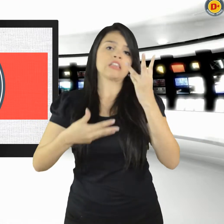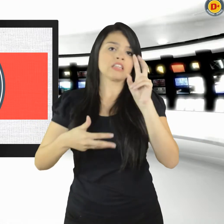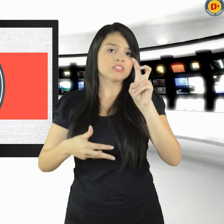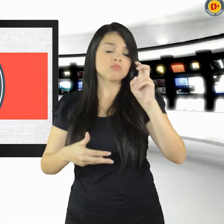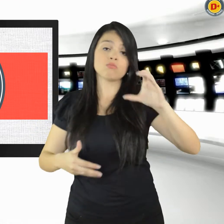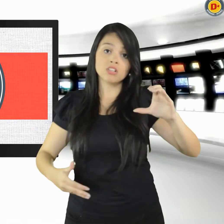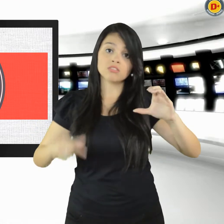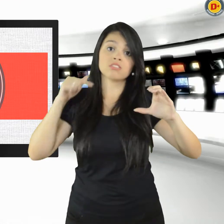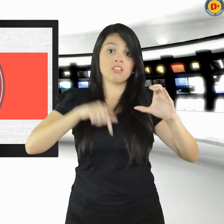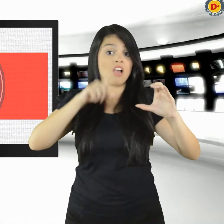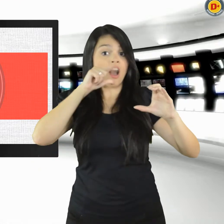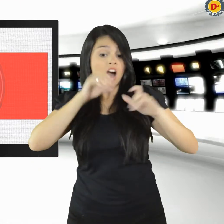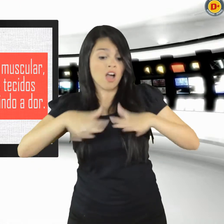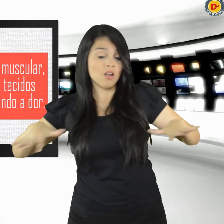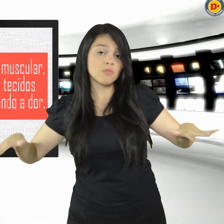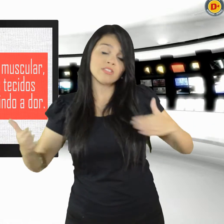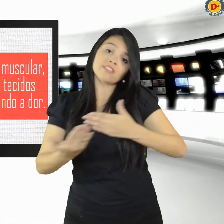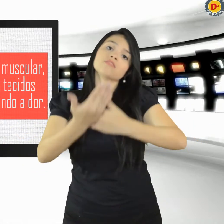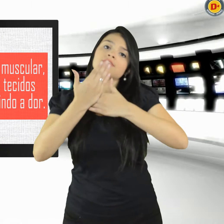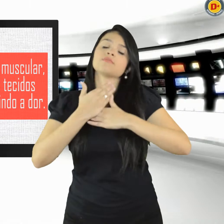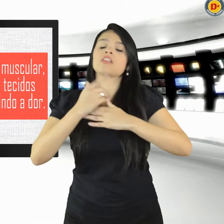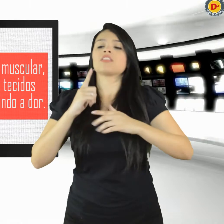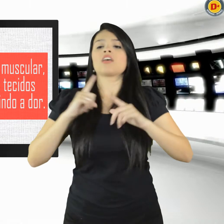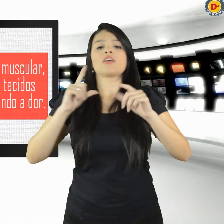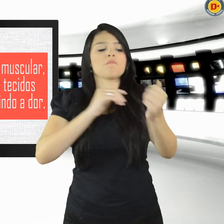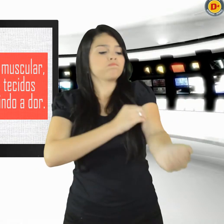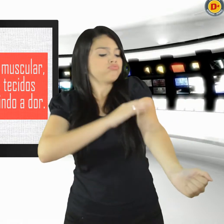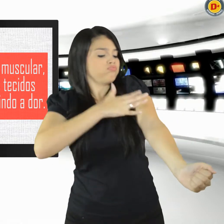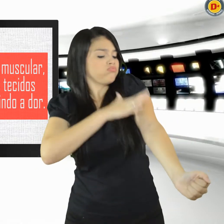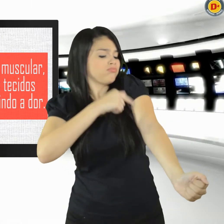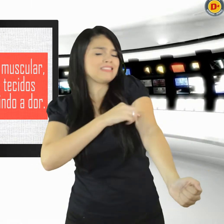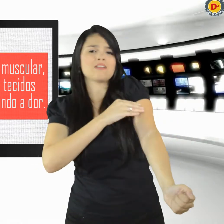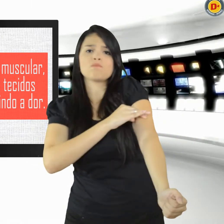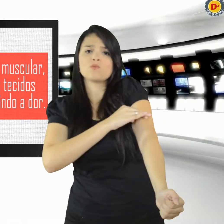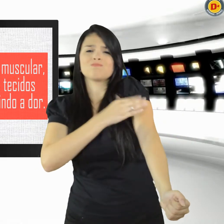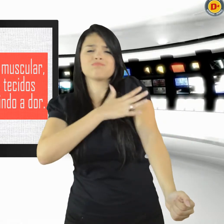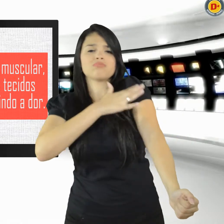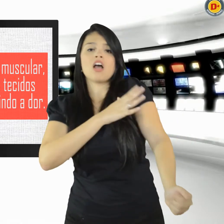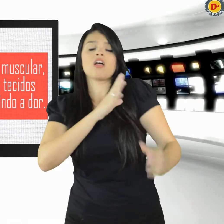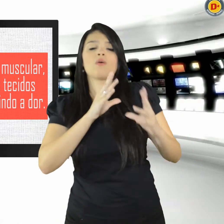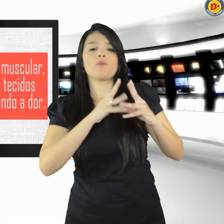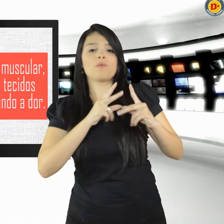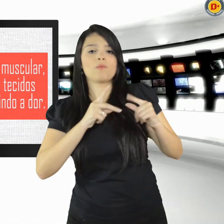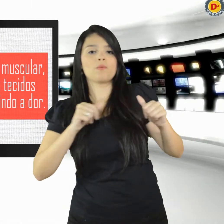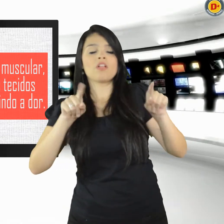A água ajuda a diminuir o espasmo muscular estimulando o relaxamento dos tecidos moles